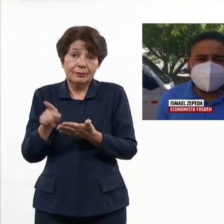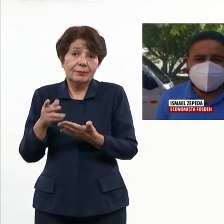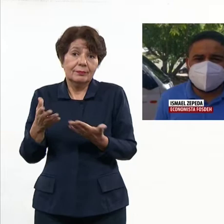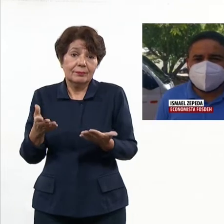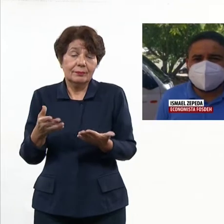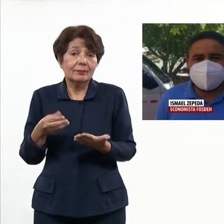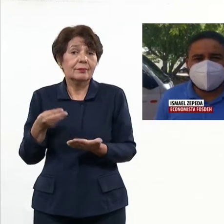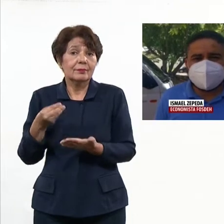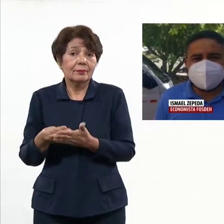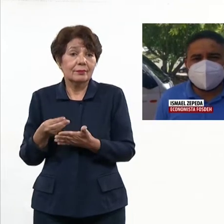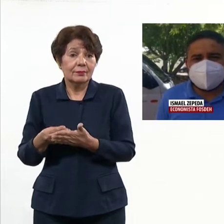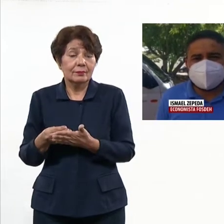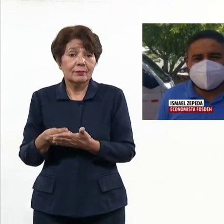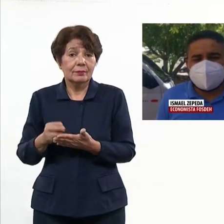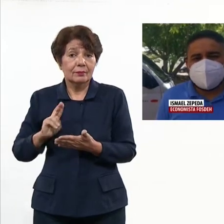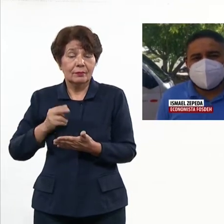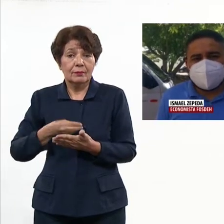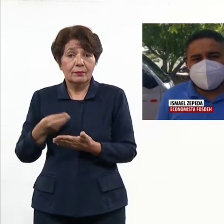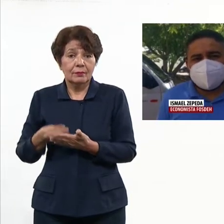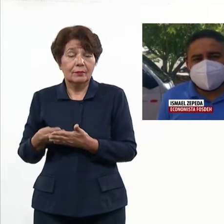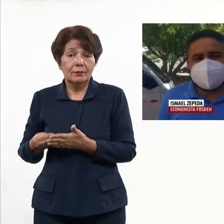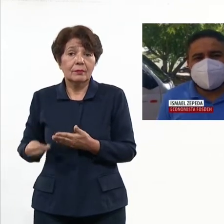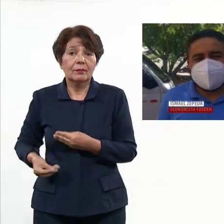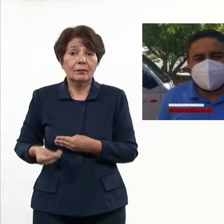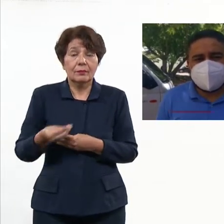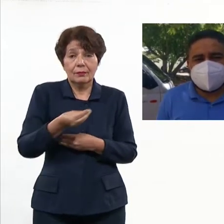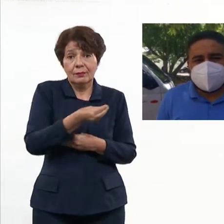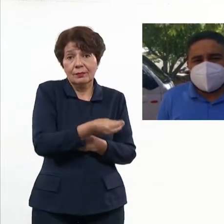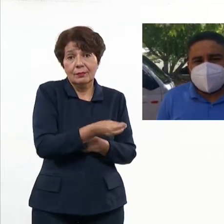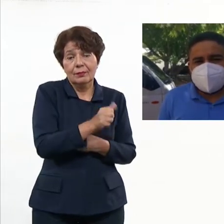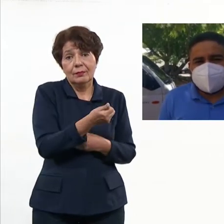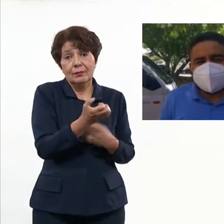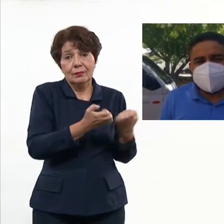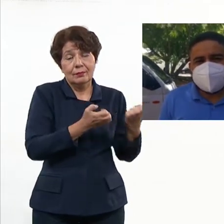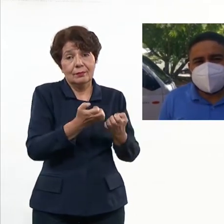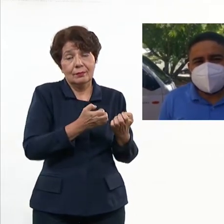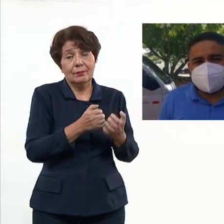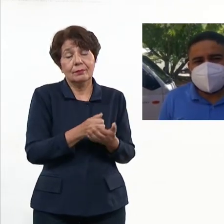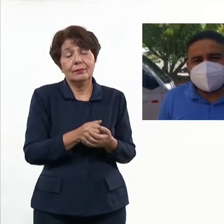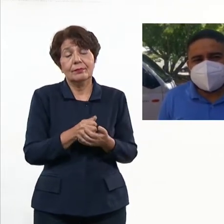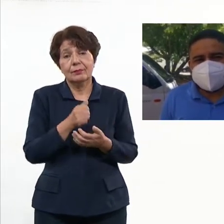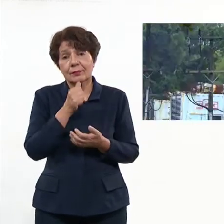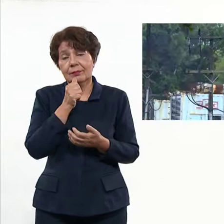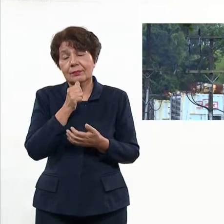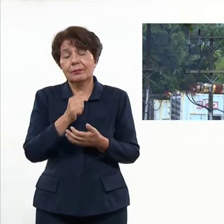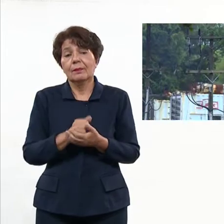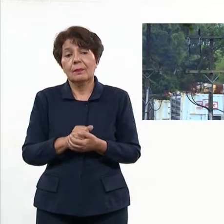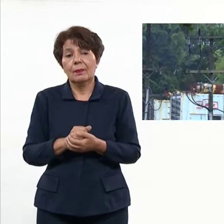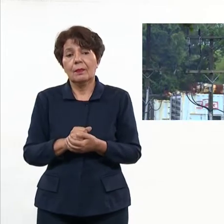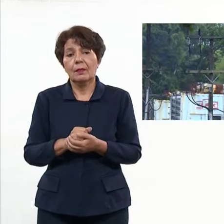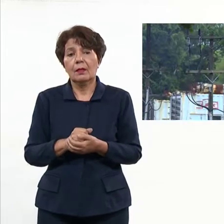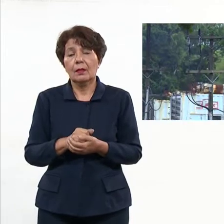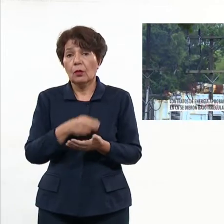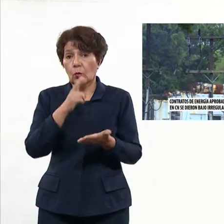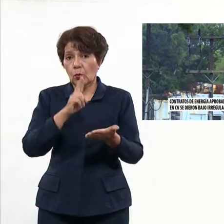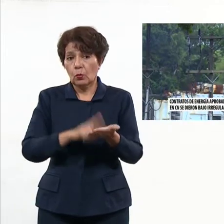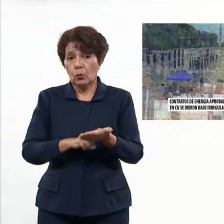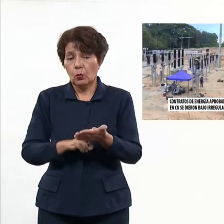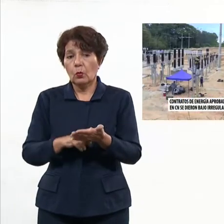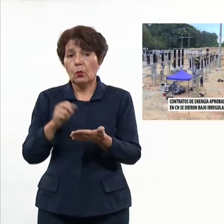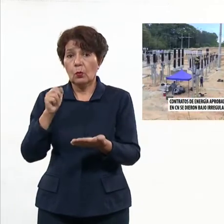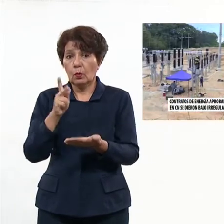dinero de nuestros bolsillos es decir perjudica también para el consumidor final los contratos aprobados